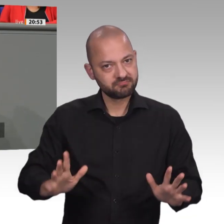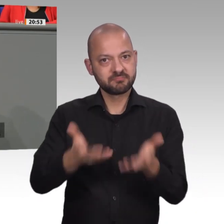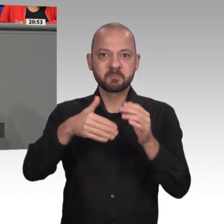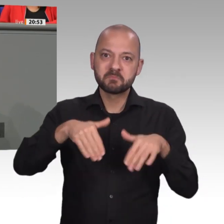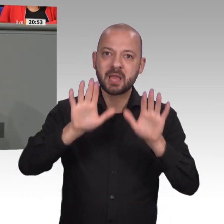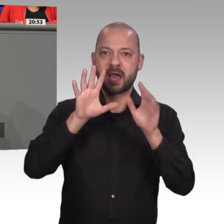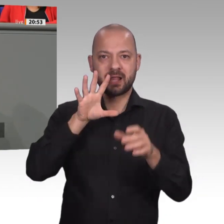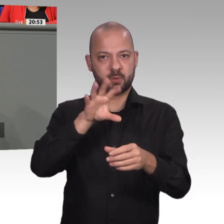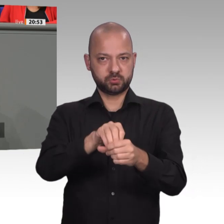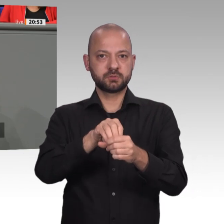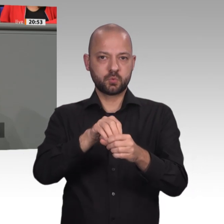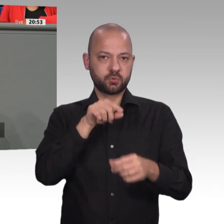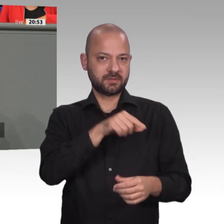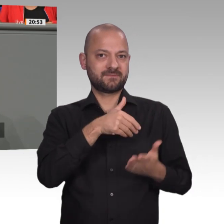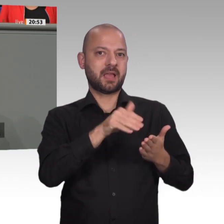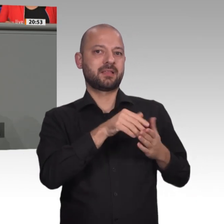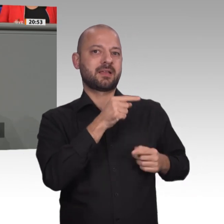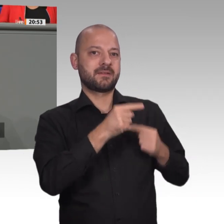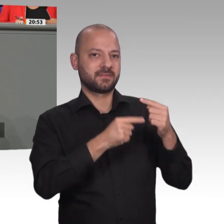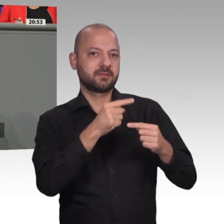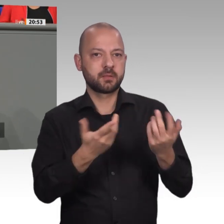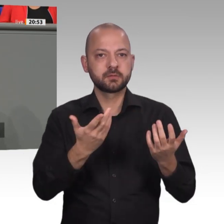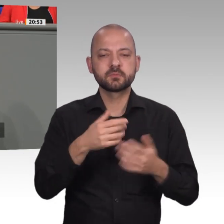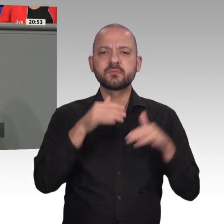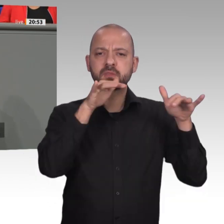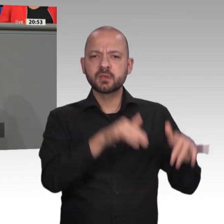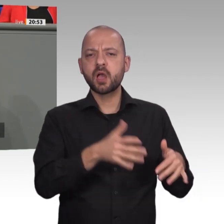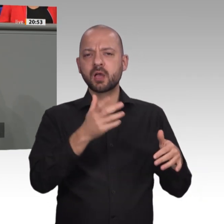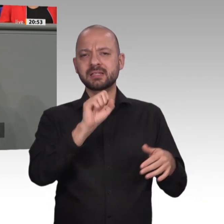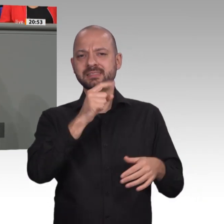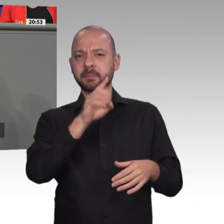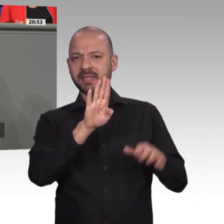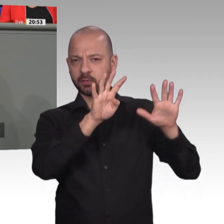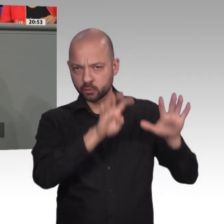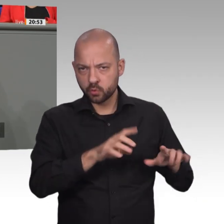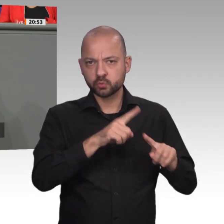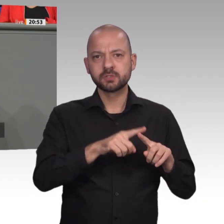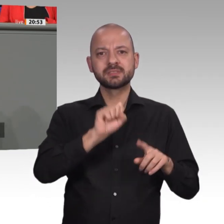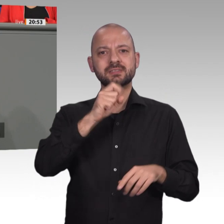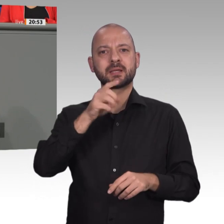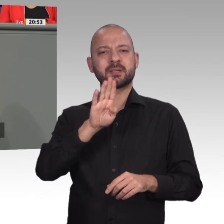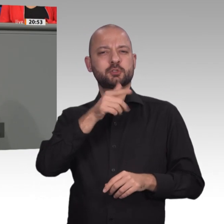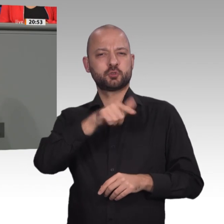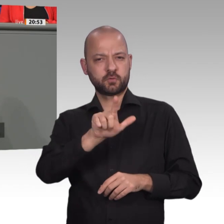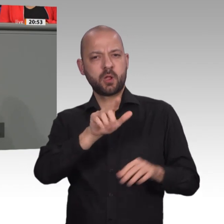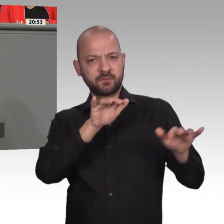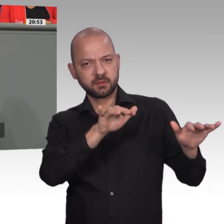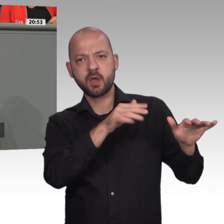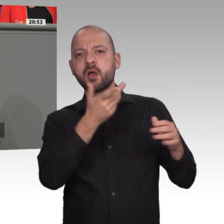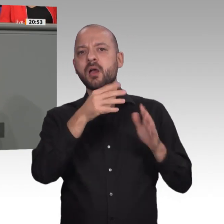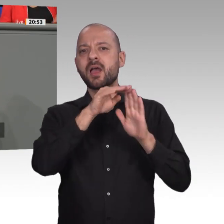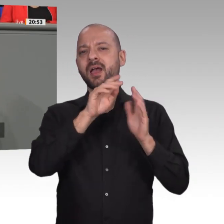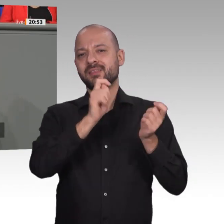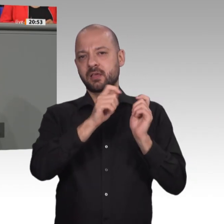Bundesteilhabegesetz zukunftsfest und belastbar ausgerichtet ist. Damit das Bundesteilhabegesetz zum 1. Januar gut und problemlos in Kraft treten